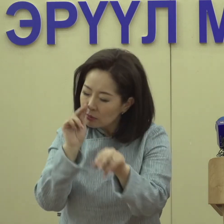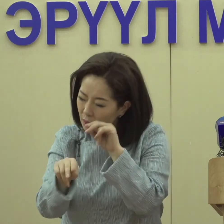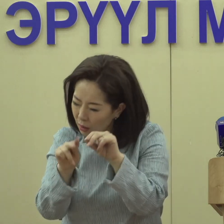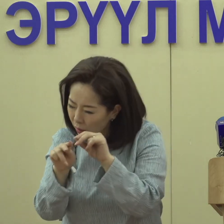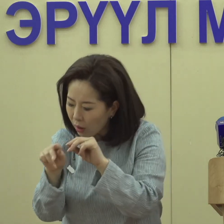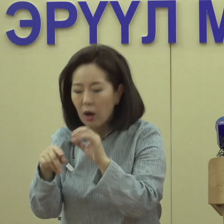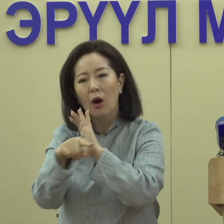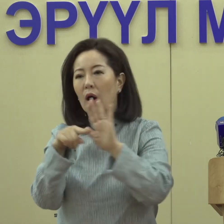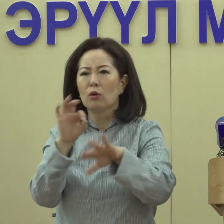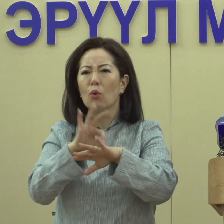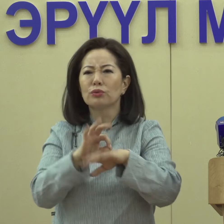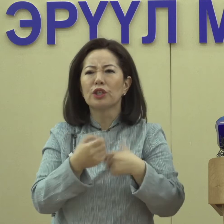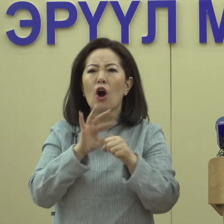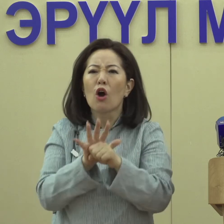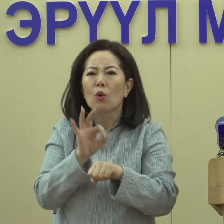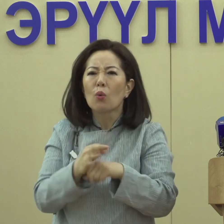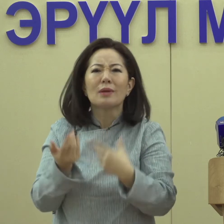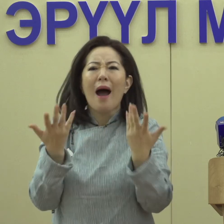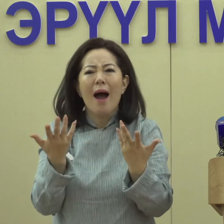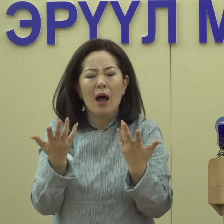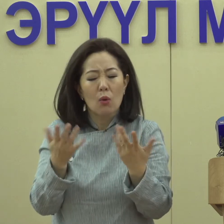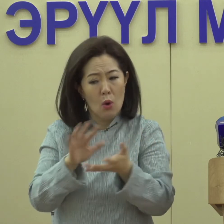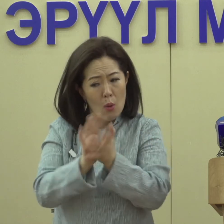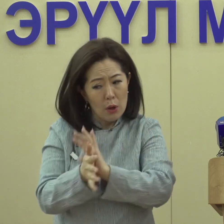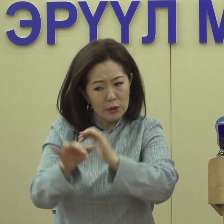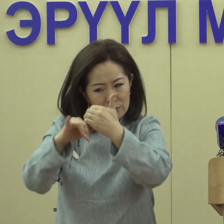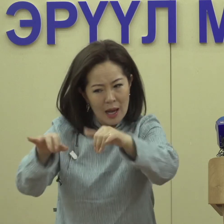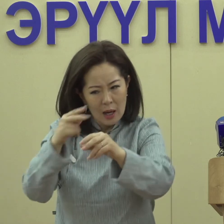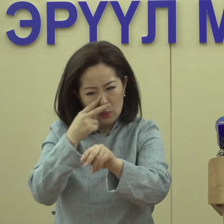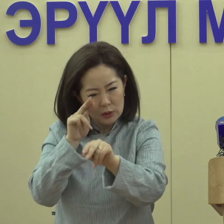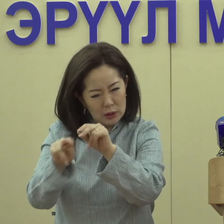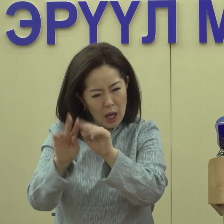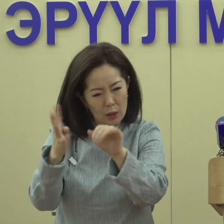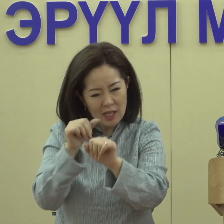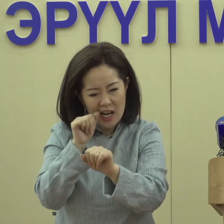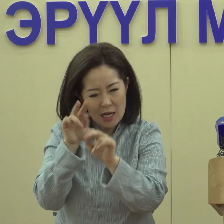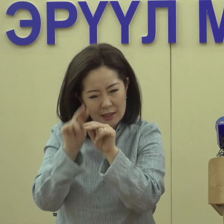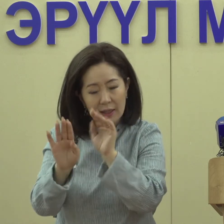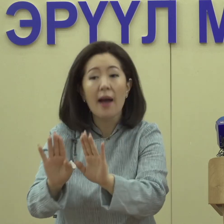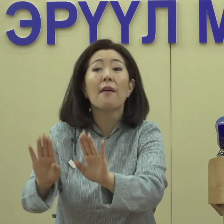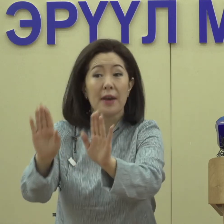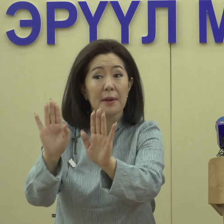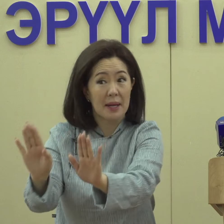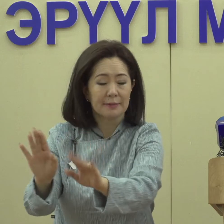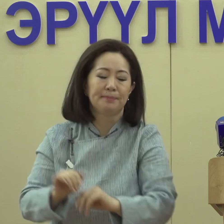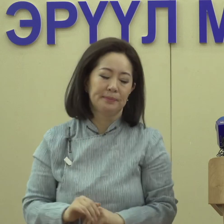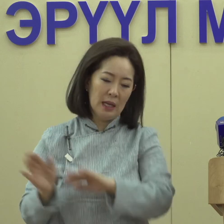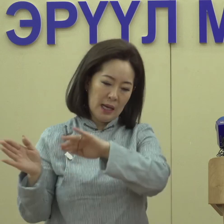илрээгүй. Эдгээр хүмүүсийг үргэлжлүүлэн тусгаарлаж ажиглалт тандалт хийж байна.